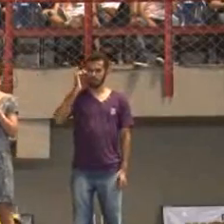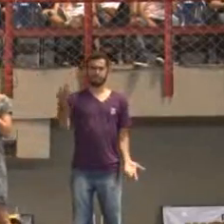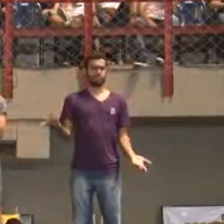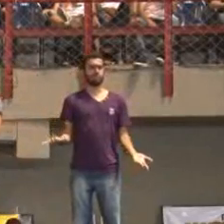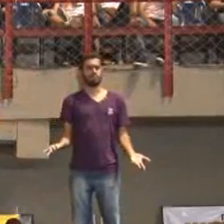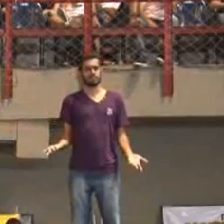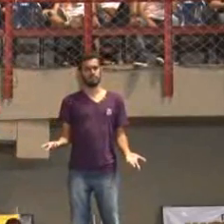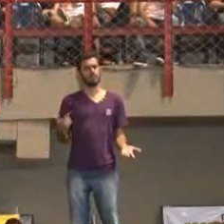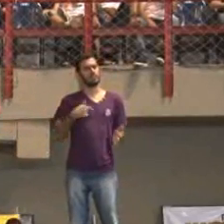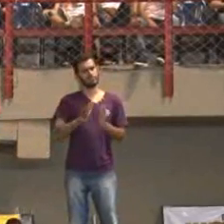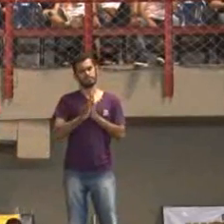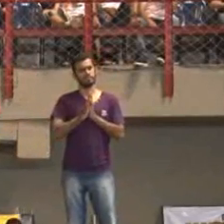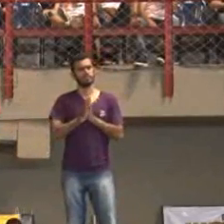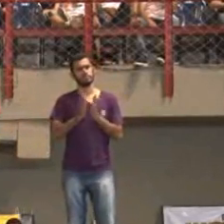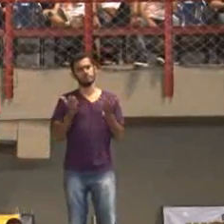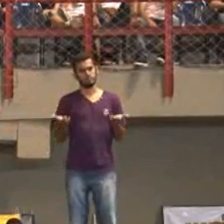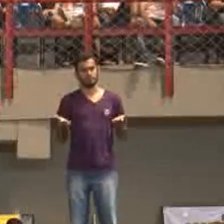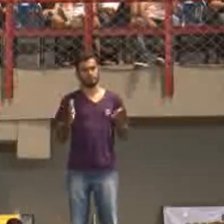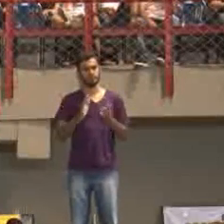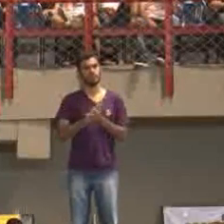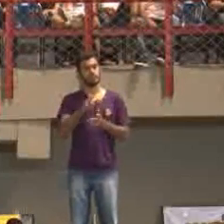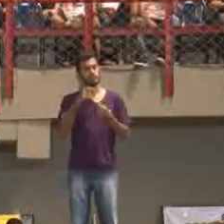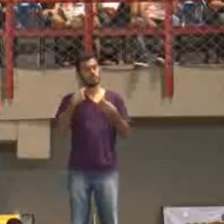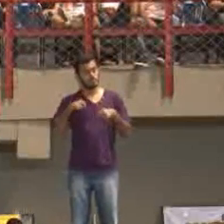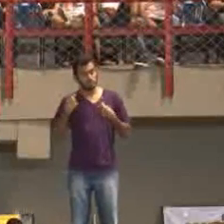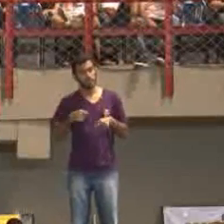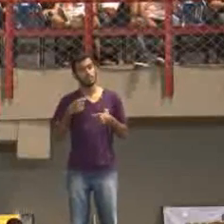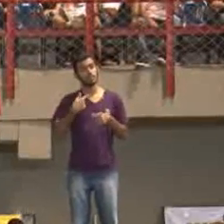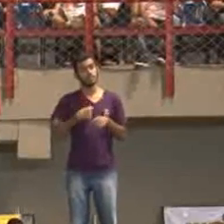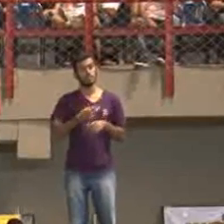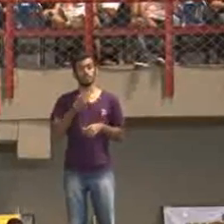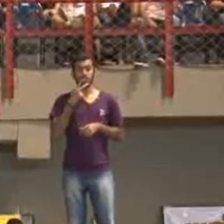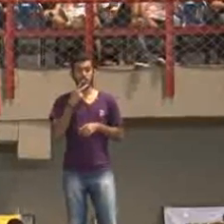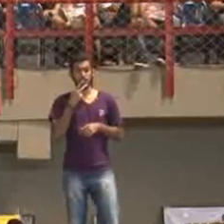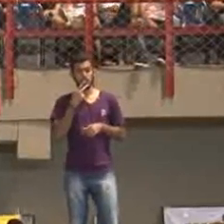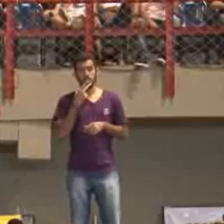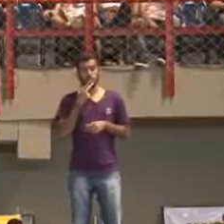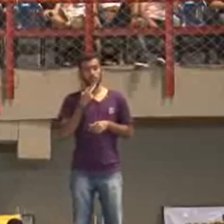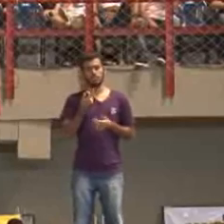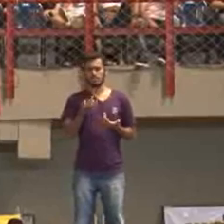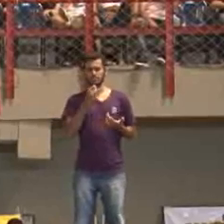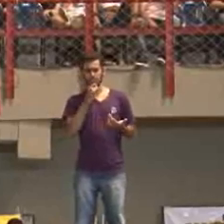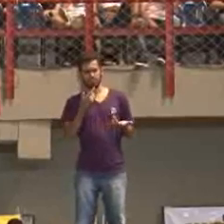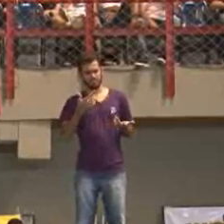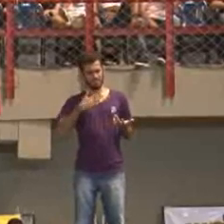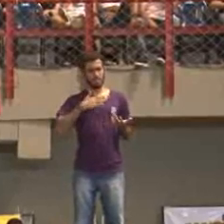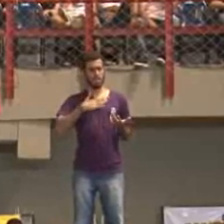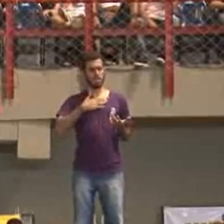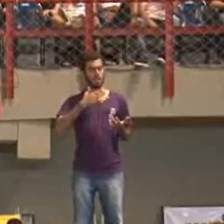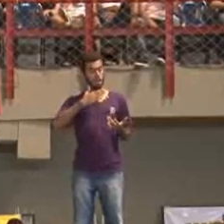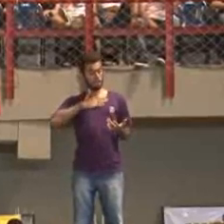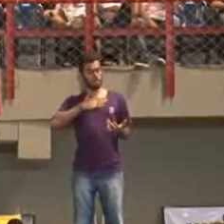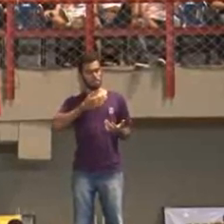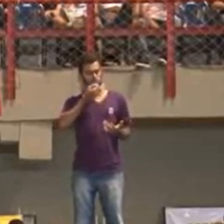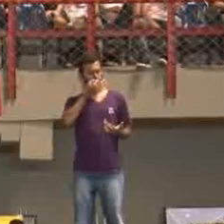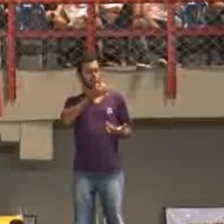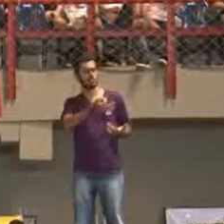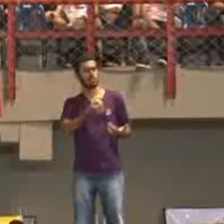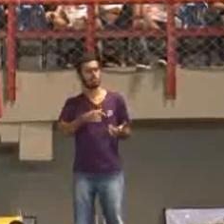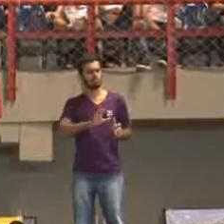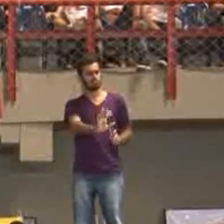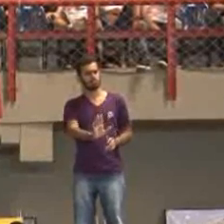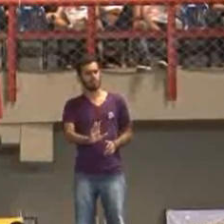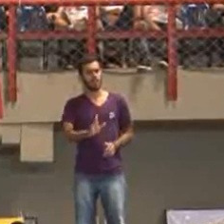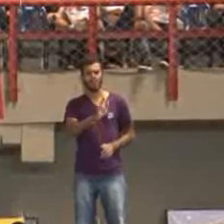favor, né, gente? Você tem que confirmar eu, na minha opinião, eu acho. Professora, quer dizer que eu nunca vou usar a